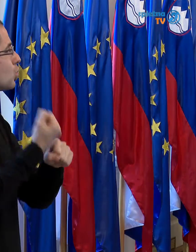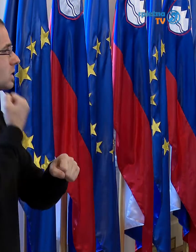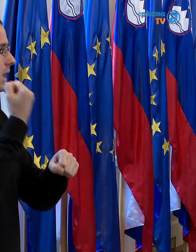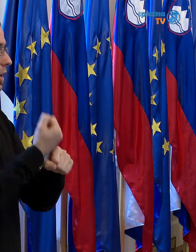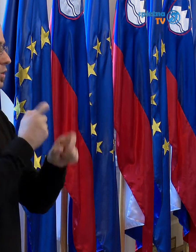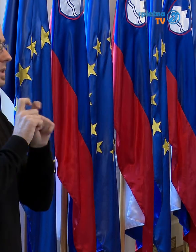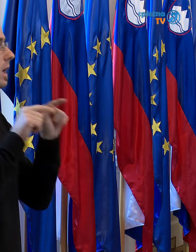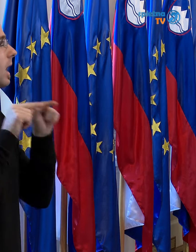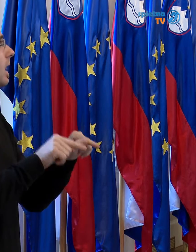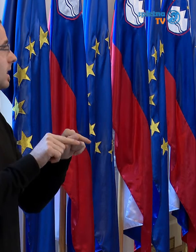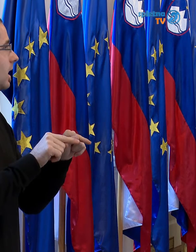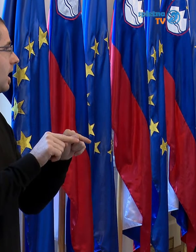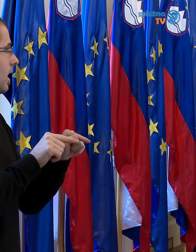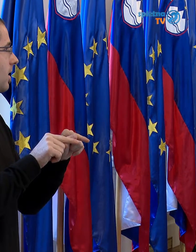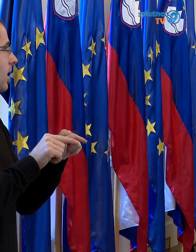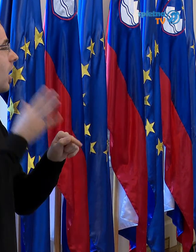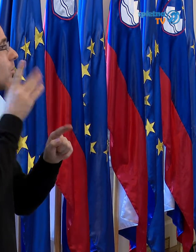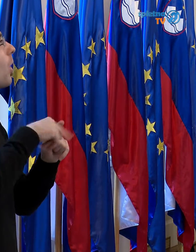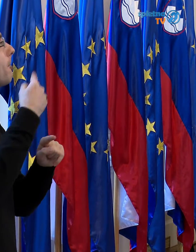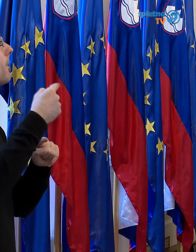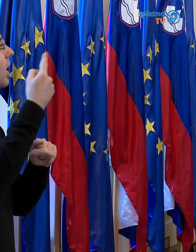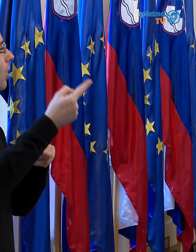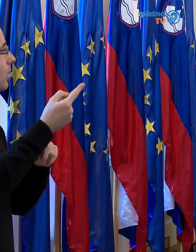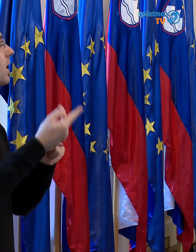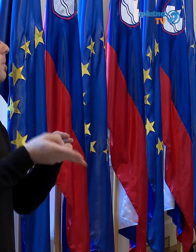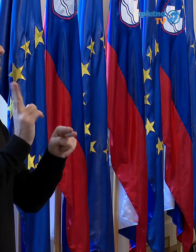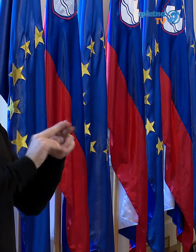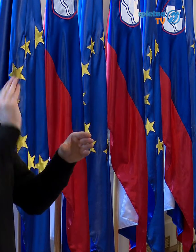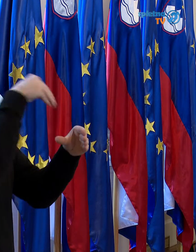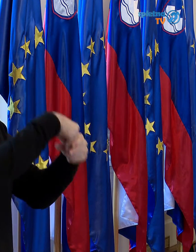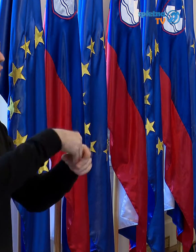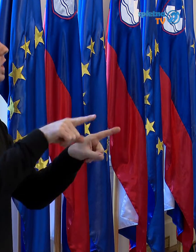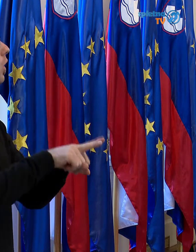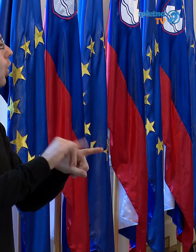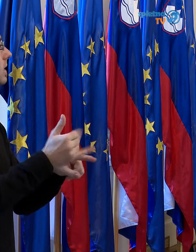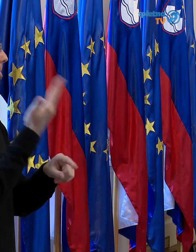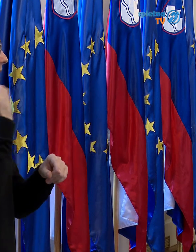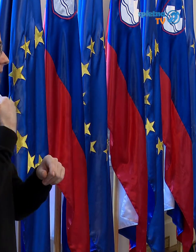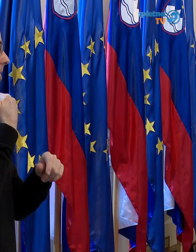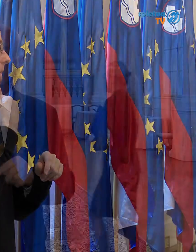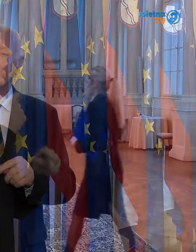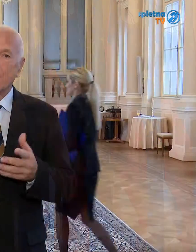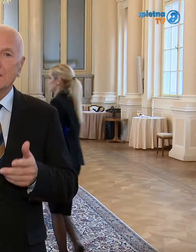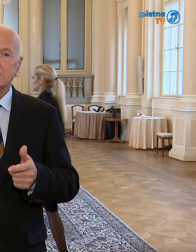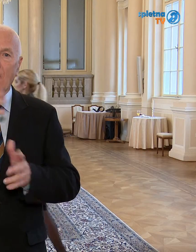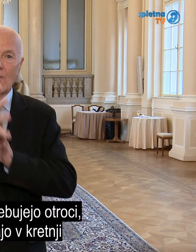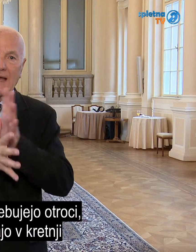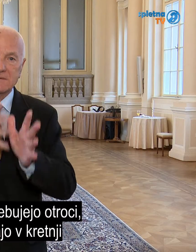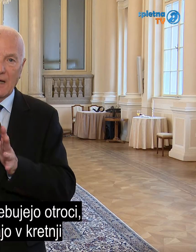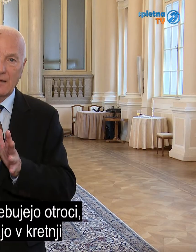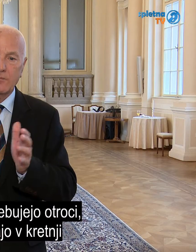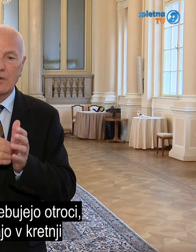Zaradi katere bo v prihodnje bolj vključujoča, kot je bila. In to bo pomembno ne samo za.